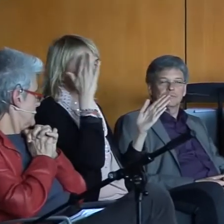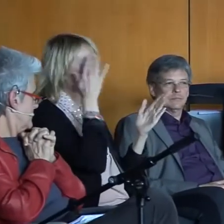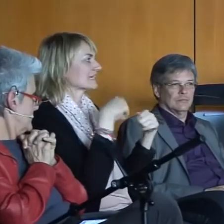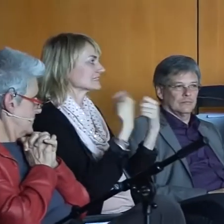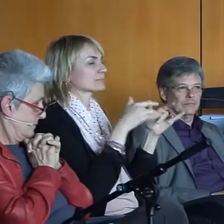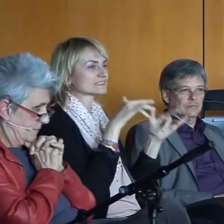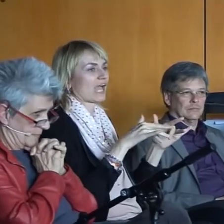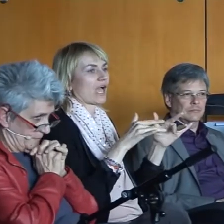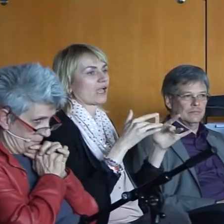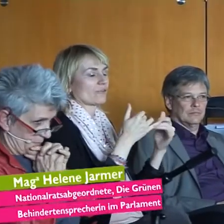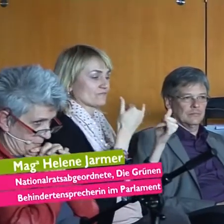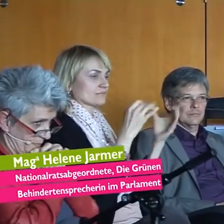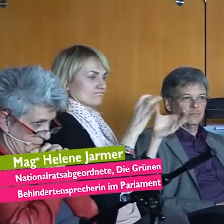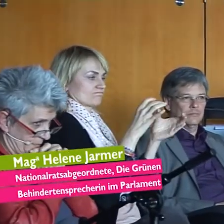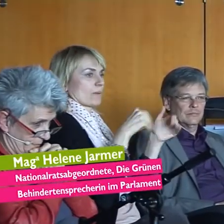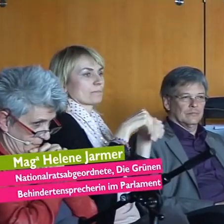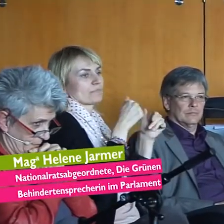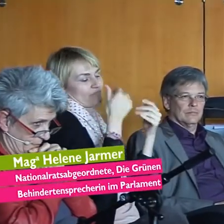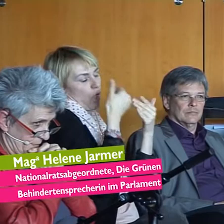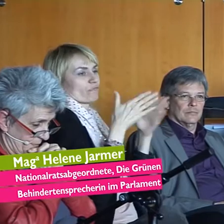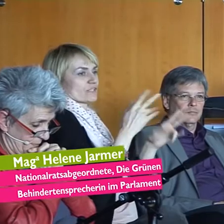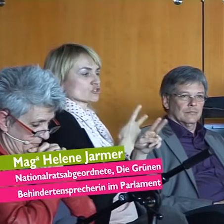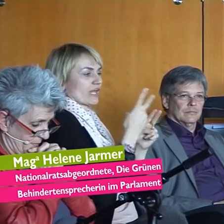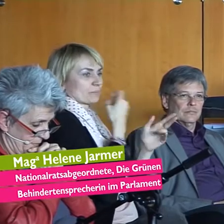Zum Schluss noch das Thema UN-Konvention.